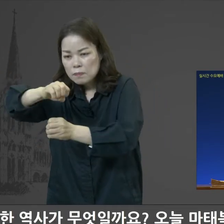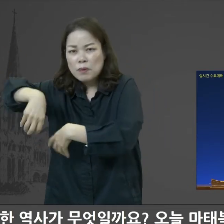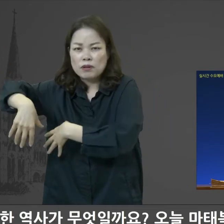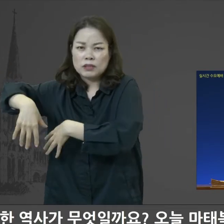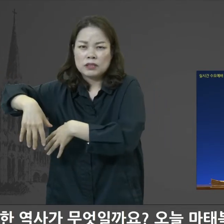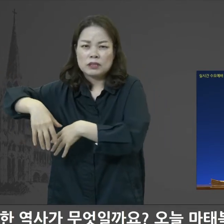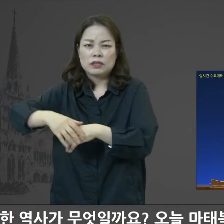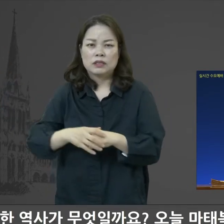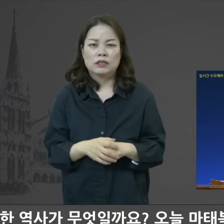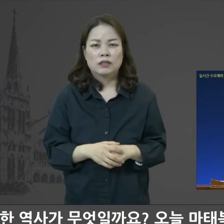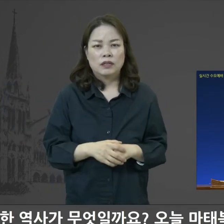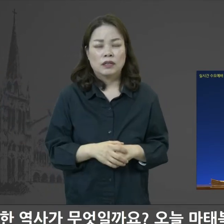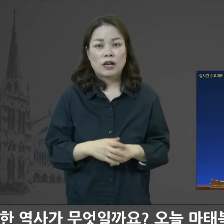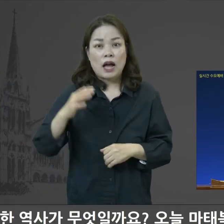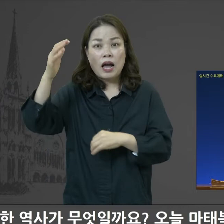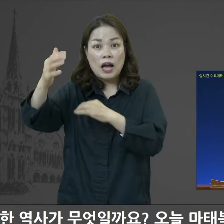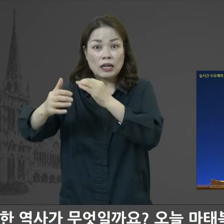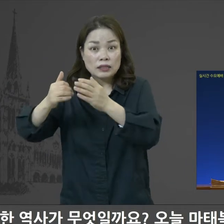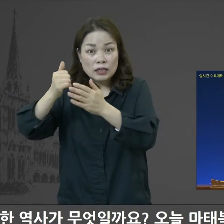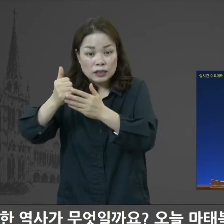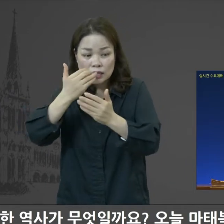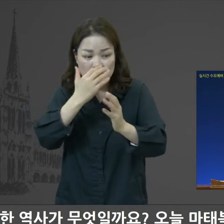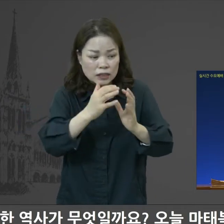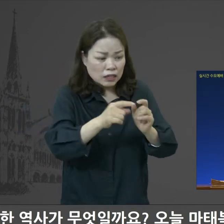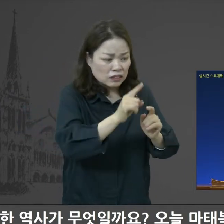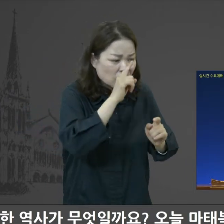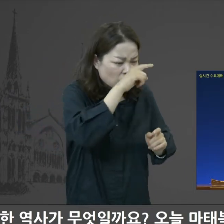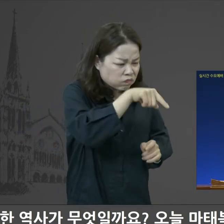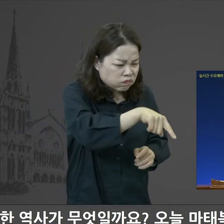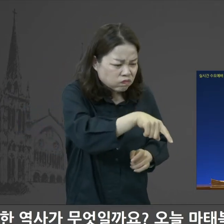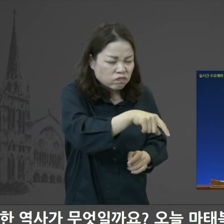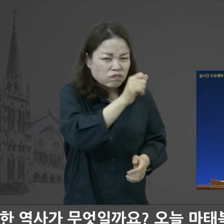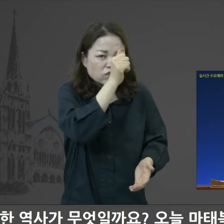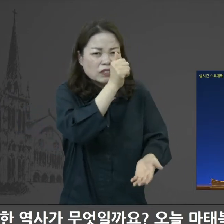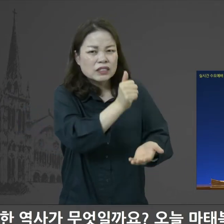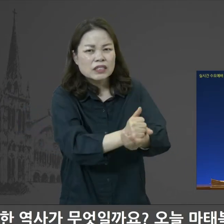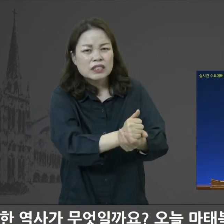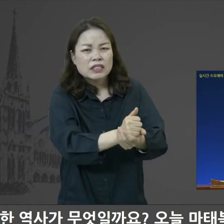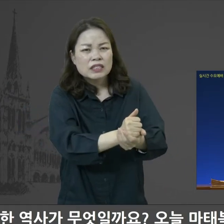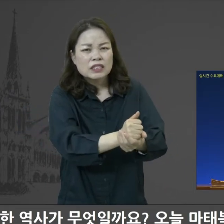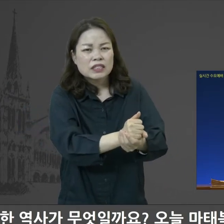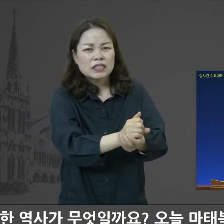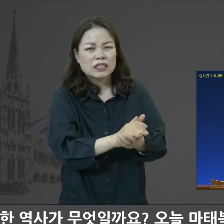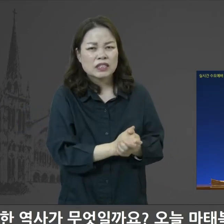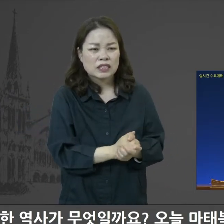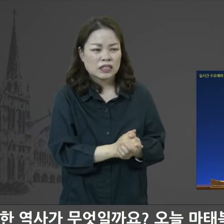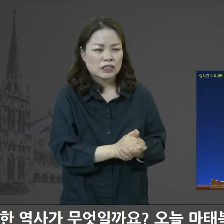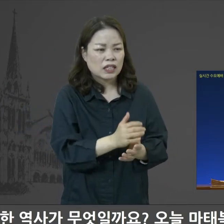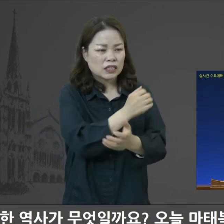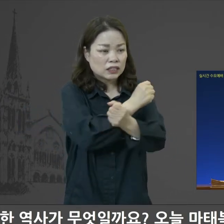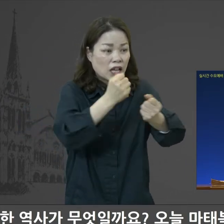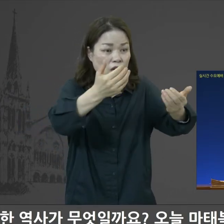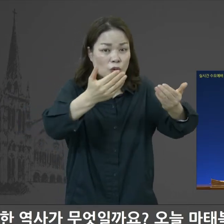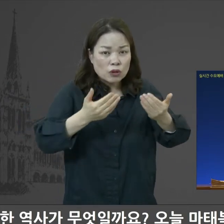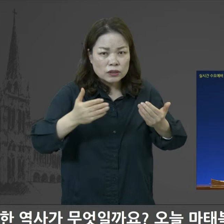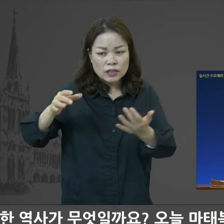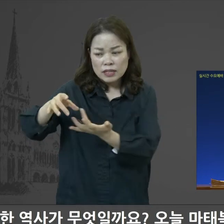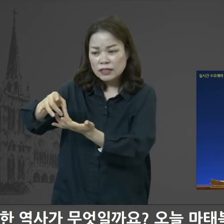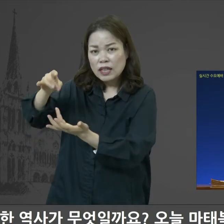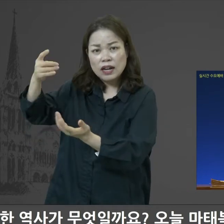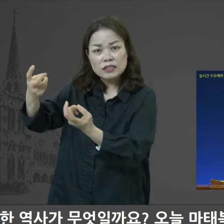일입니다. 하나님께서 이스라엘의 죄와 더러움을 씻는 그 물길을 열기 위해서 택하신